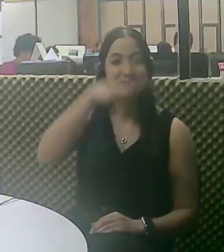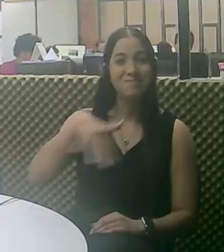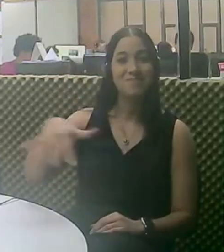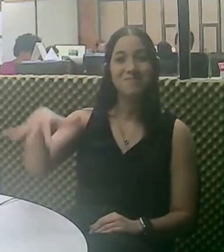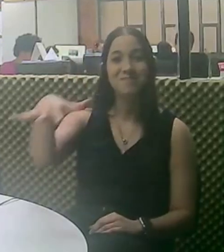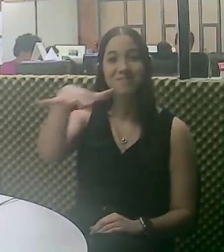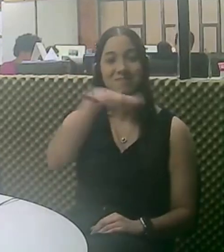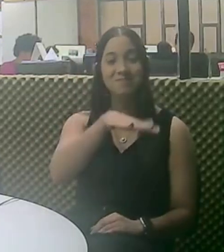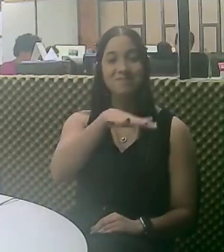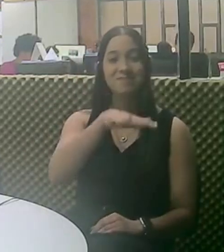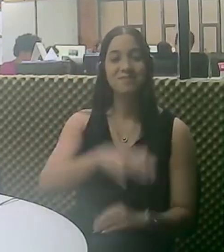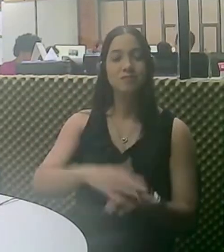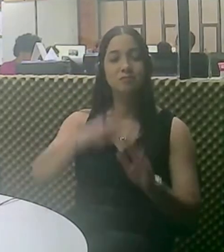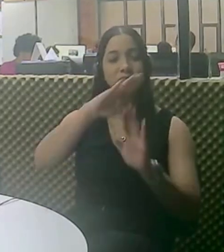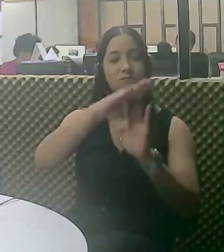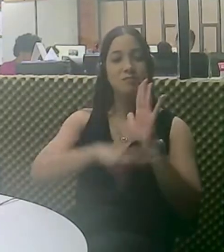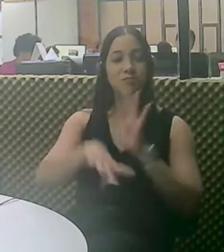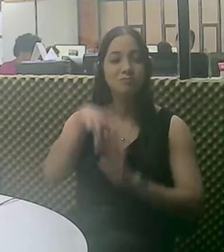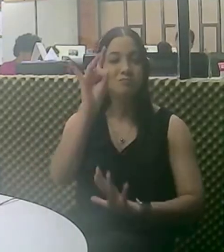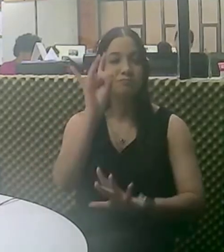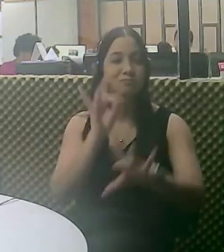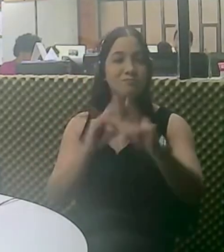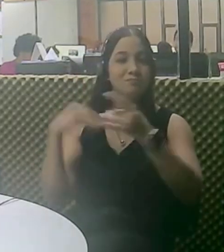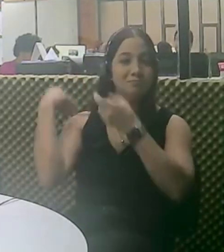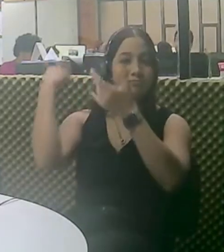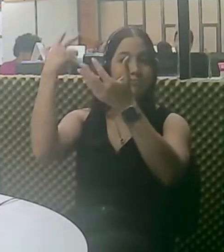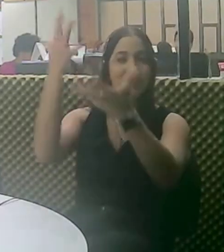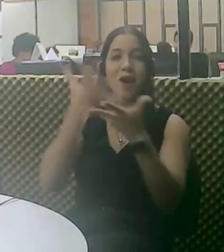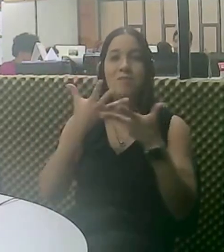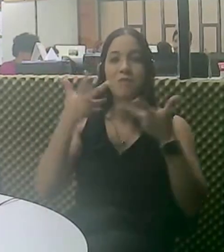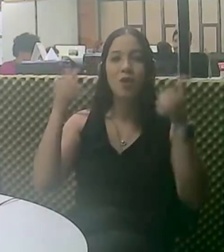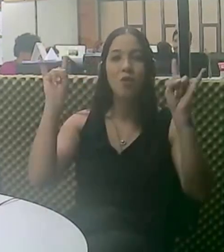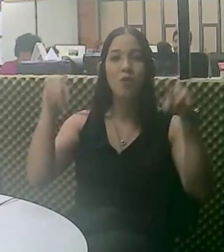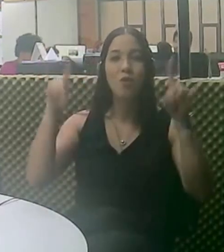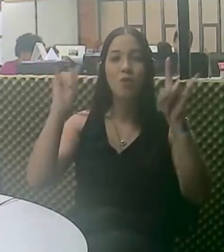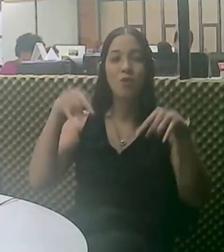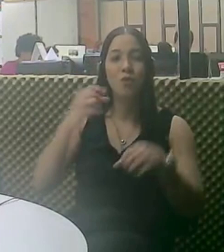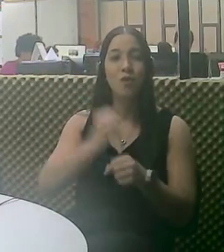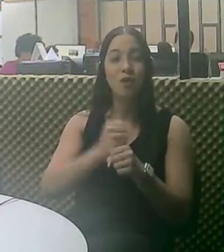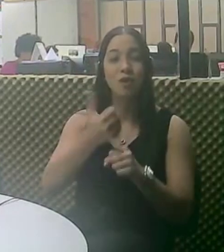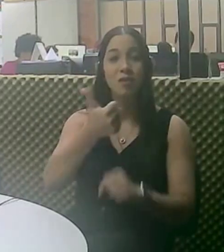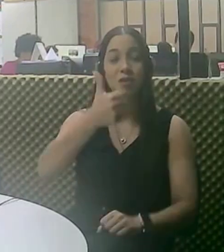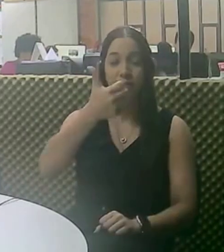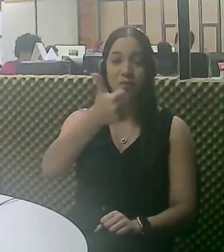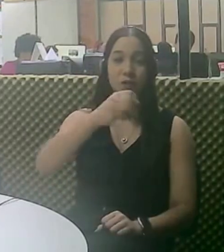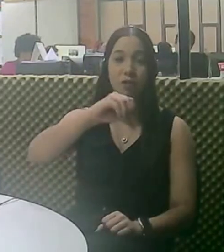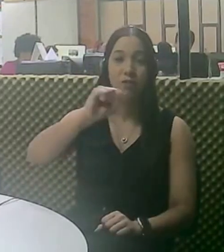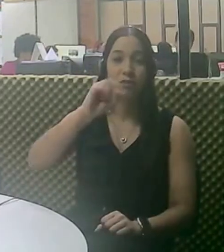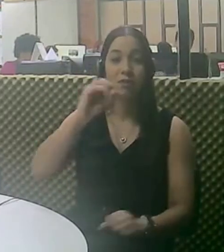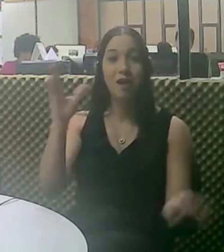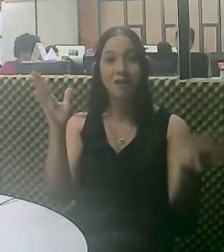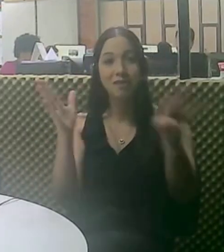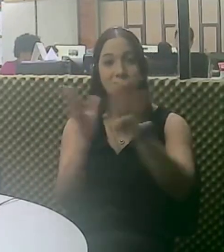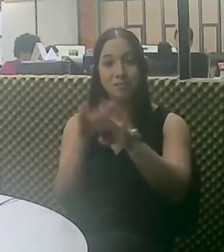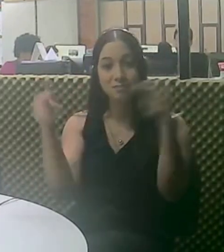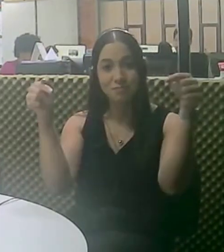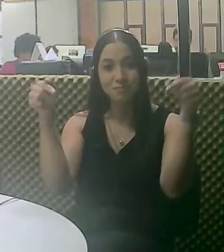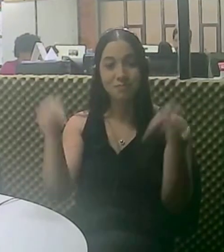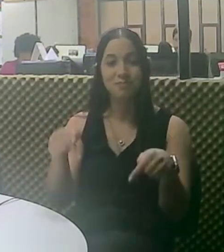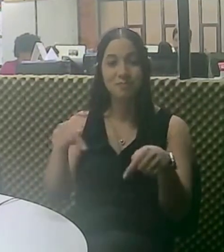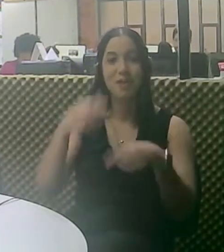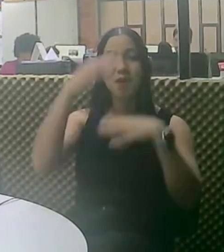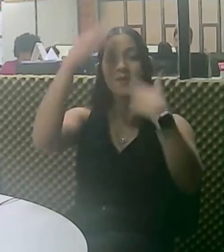região. O repertório escolhido a dedo percorrerá o melhor do rock, desde os anos 80 até a atualidade, e contará